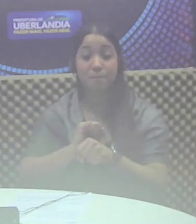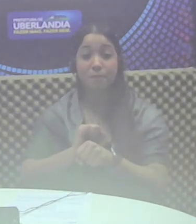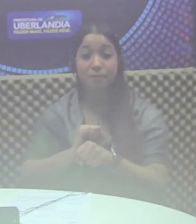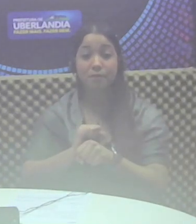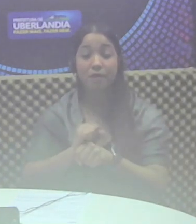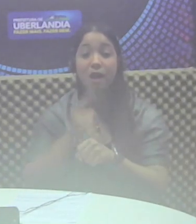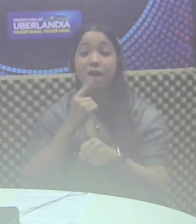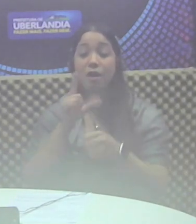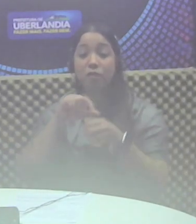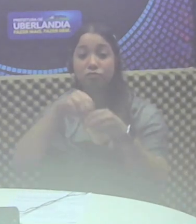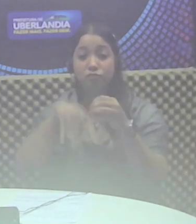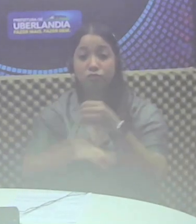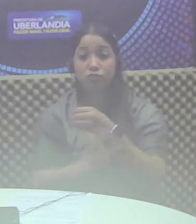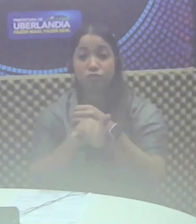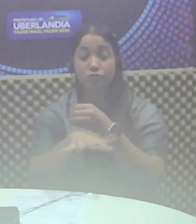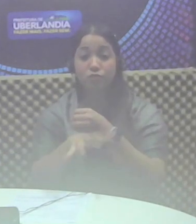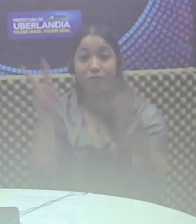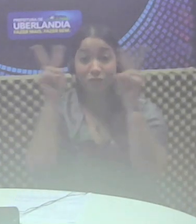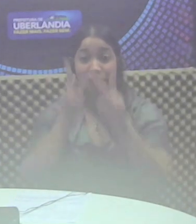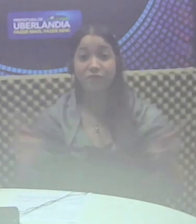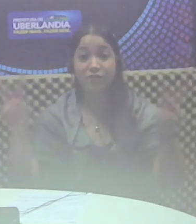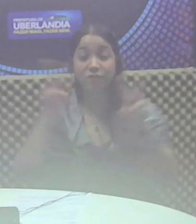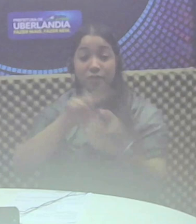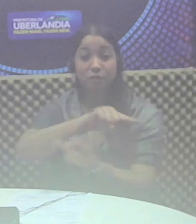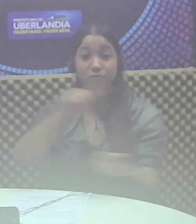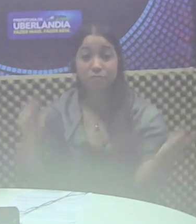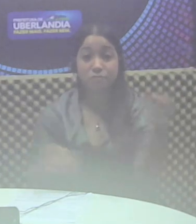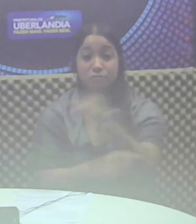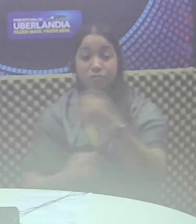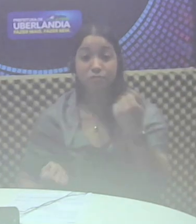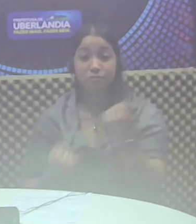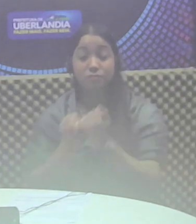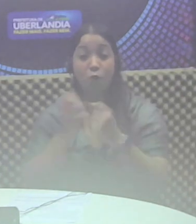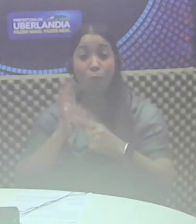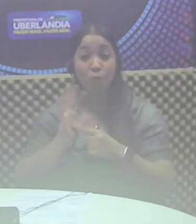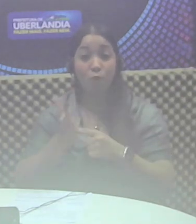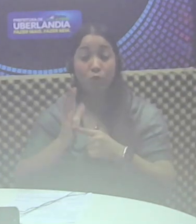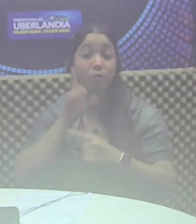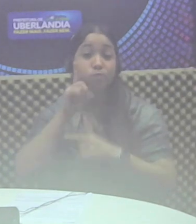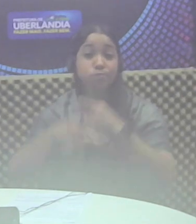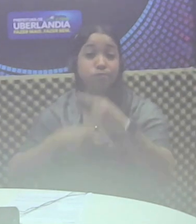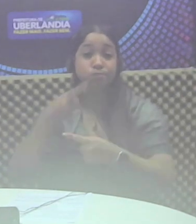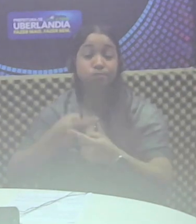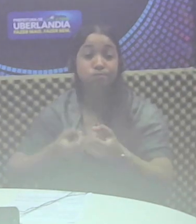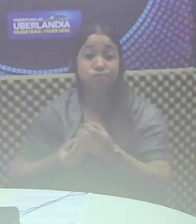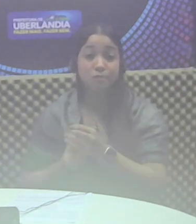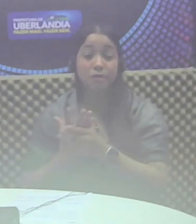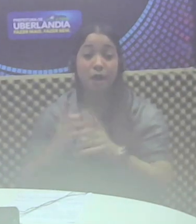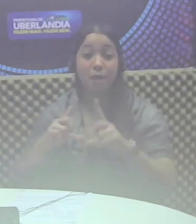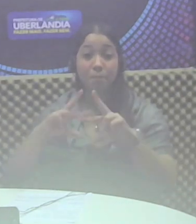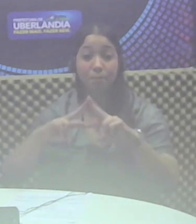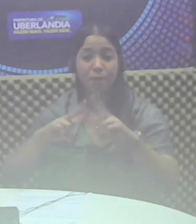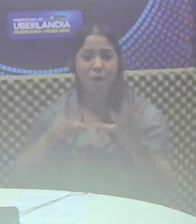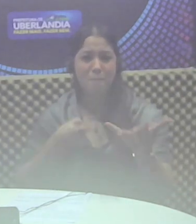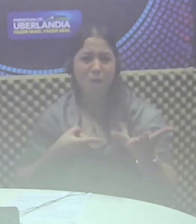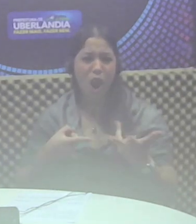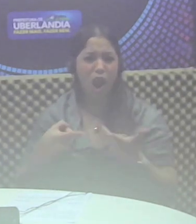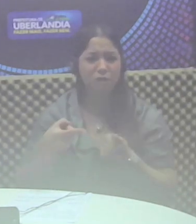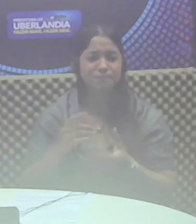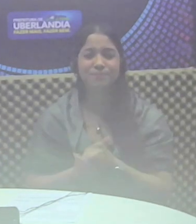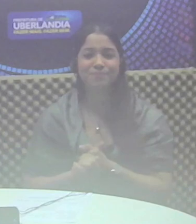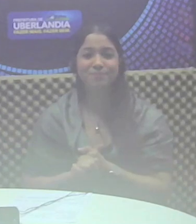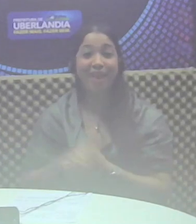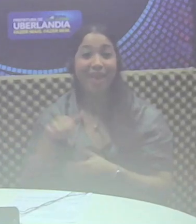fluídos inspeção visual das Correias auxiliares do motor pneus macaco triângulo entre outros nesta